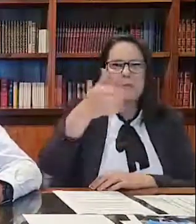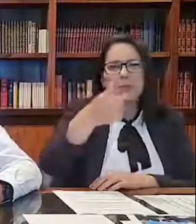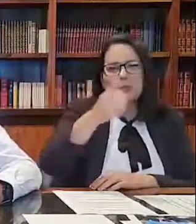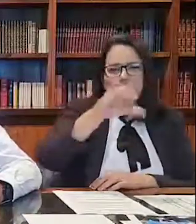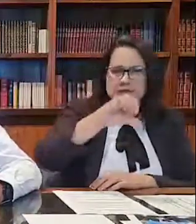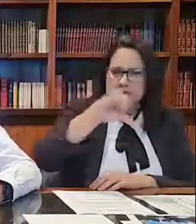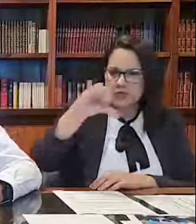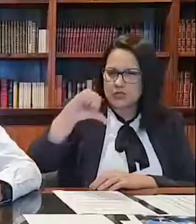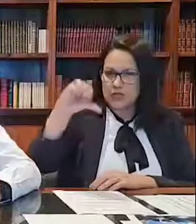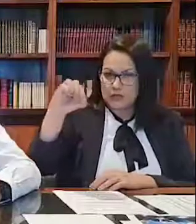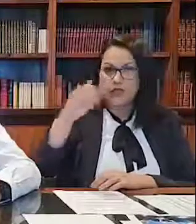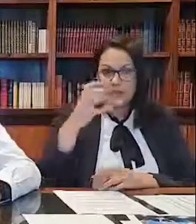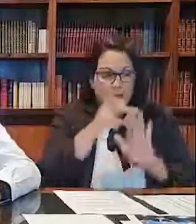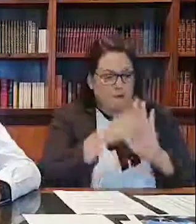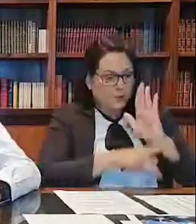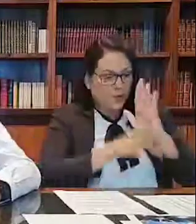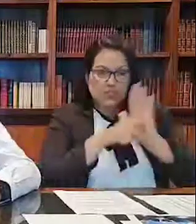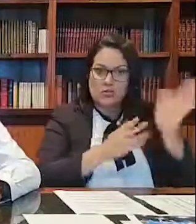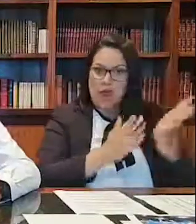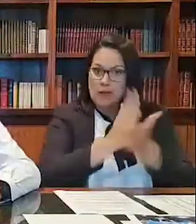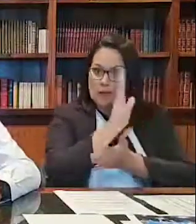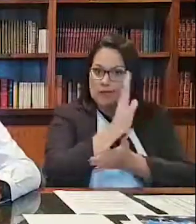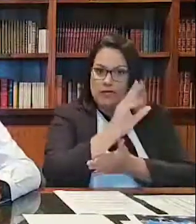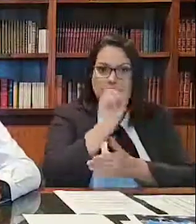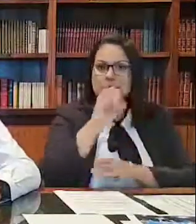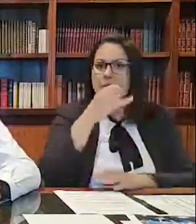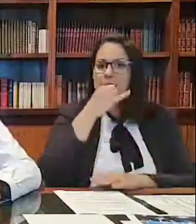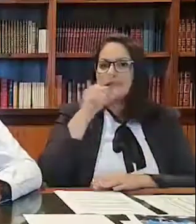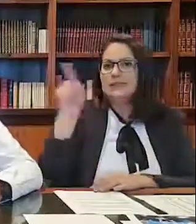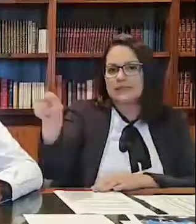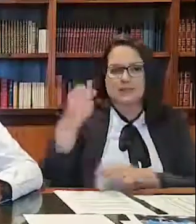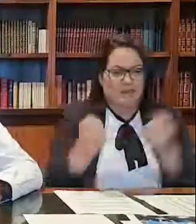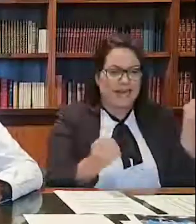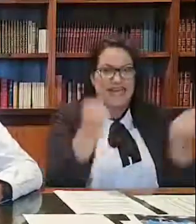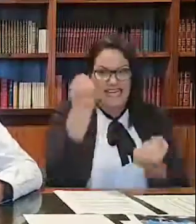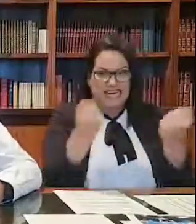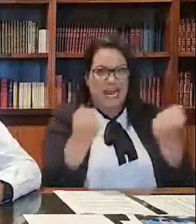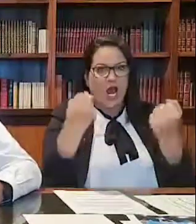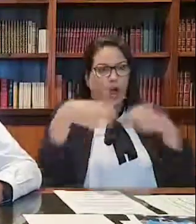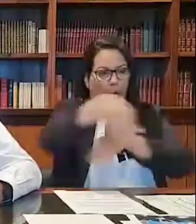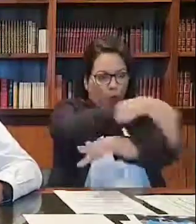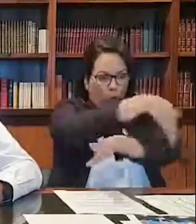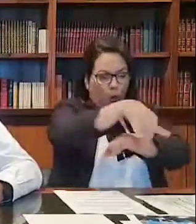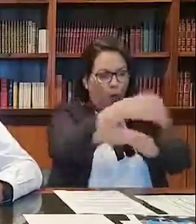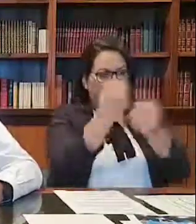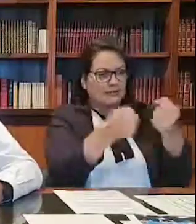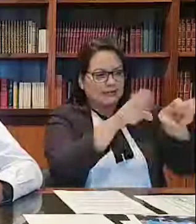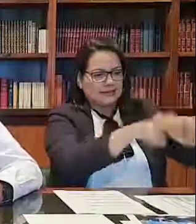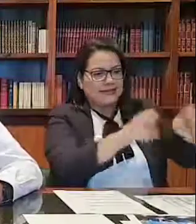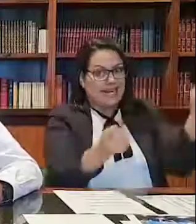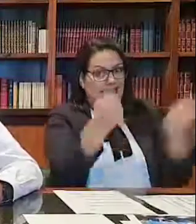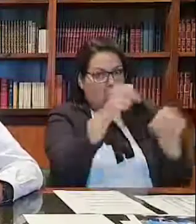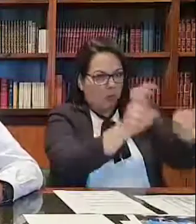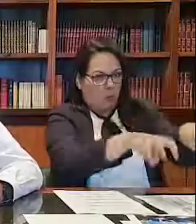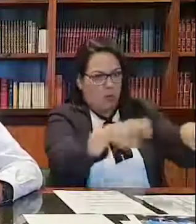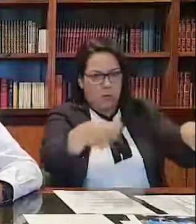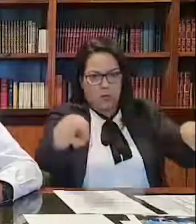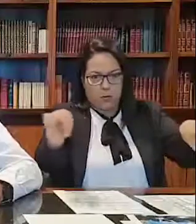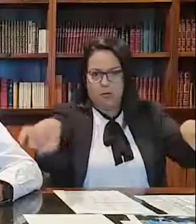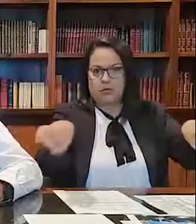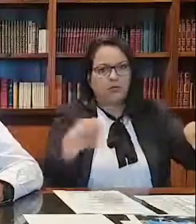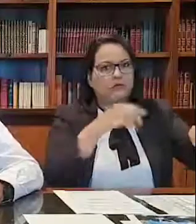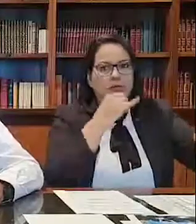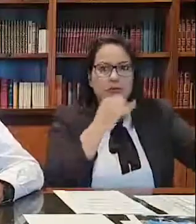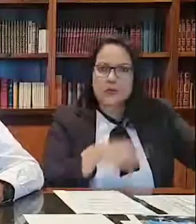para que para que os motociclistas não pudesse trafegar entre carro um absurdo isso aí não é penas a